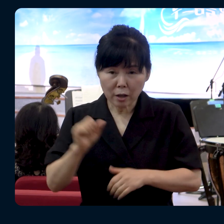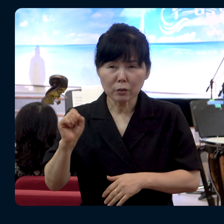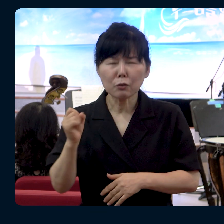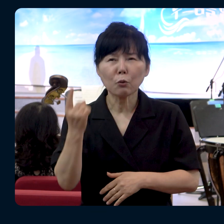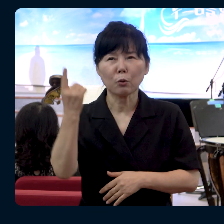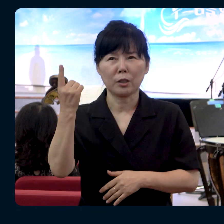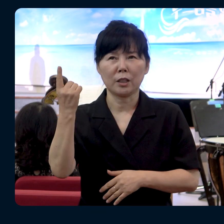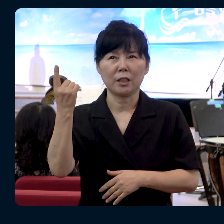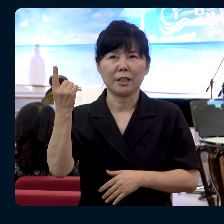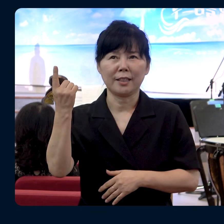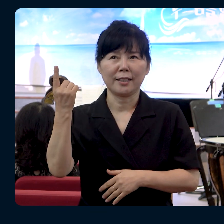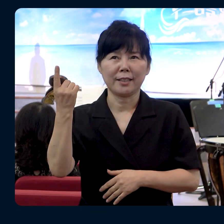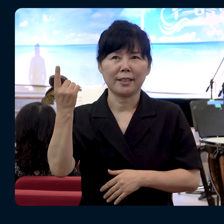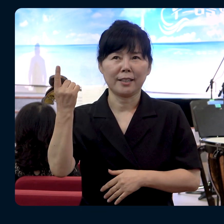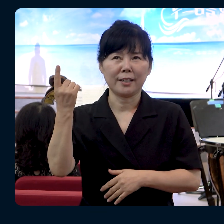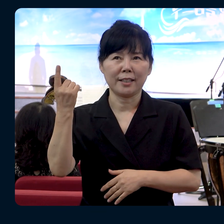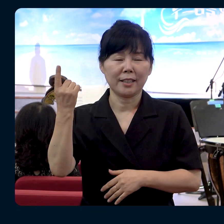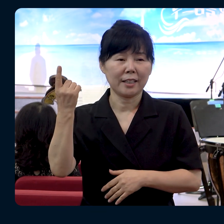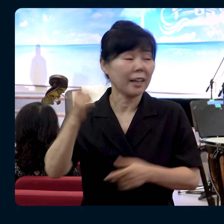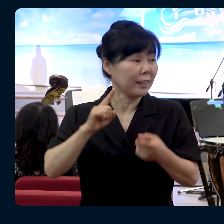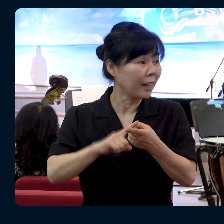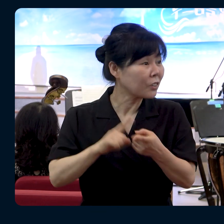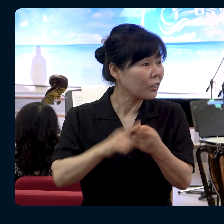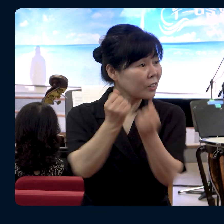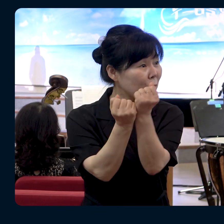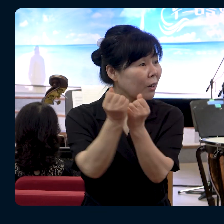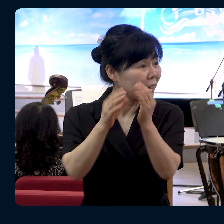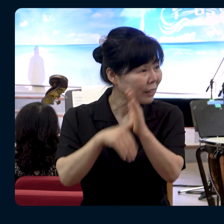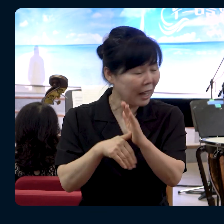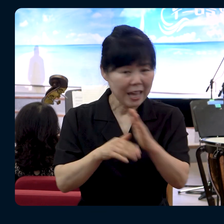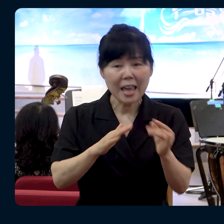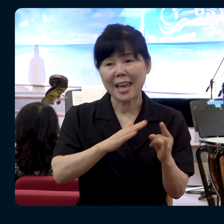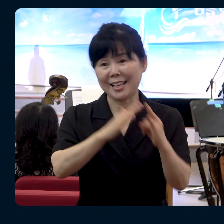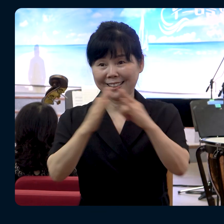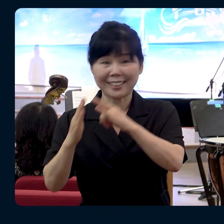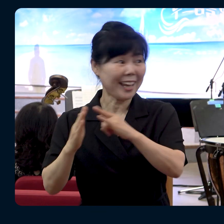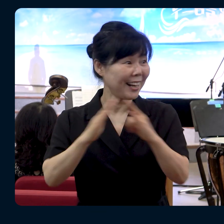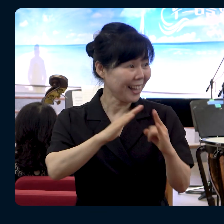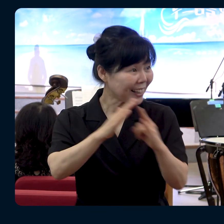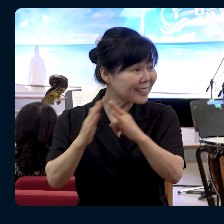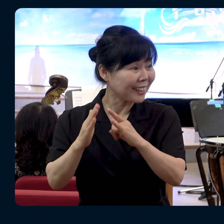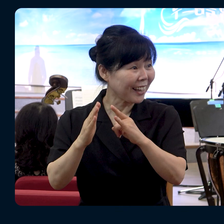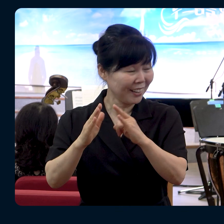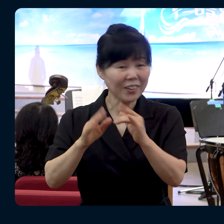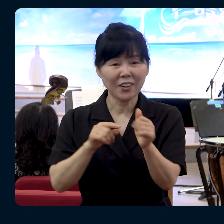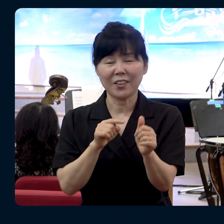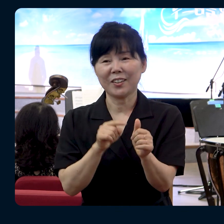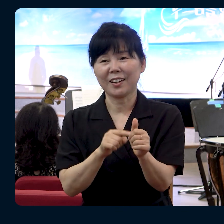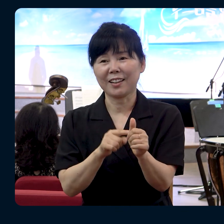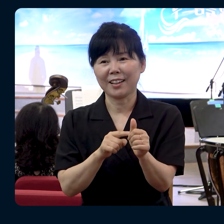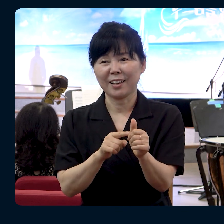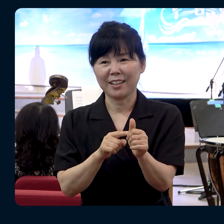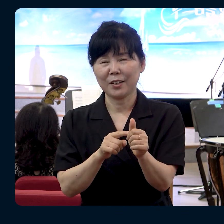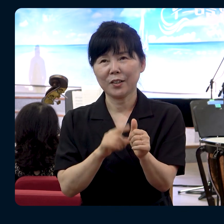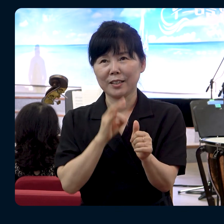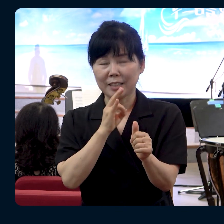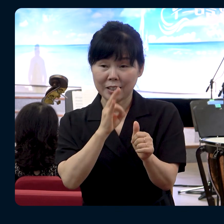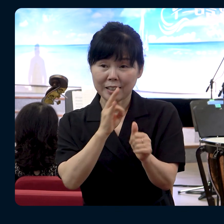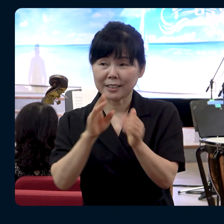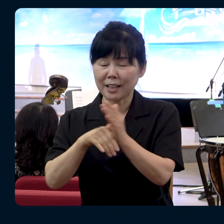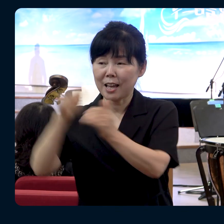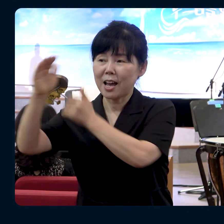해요. 에스겔서 말씀을 가지고 해석을 하는데, 그 심판 직전에 있었던 이스라엘 백성들에게